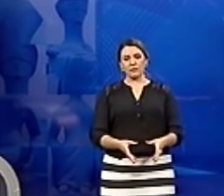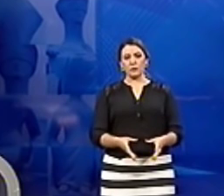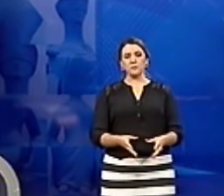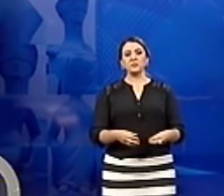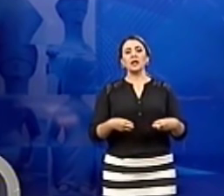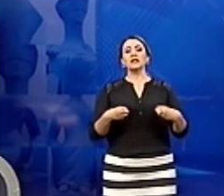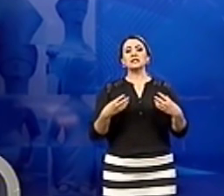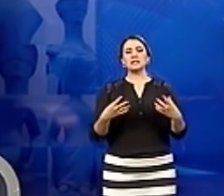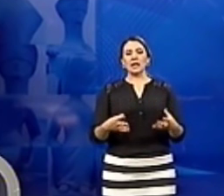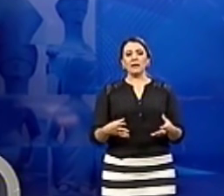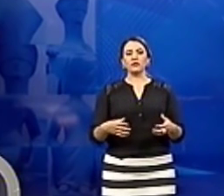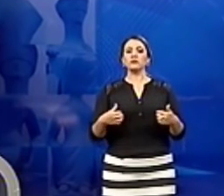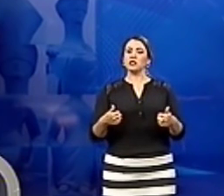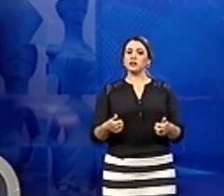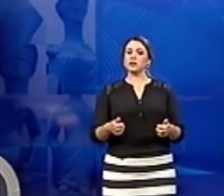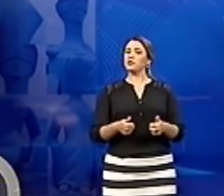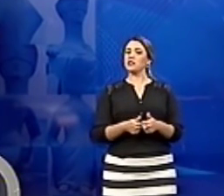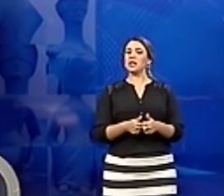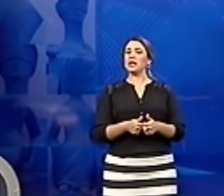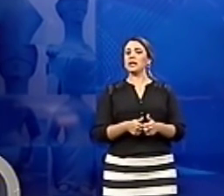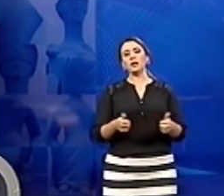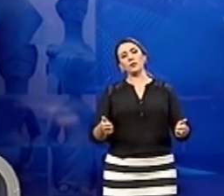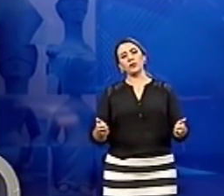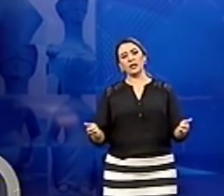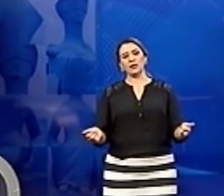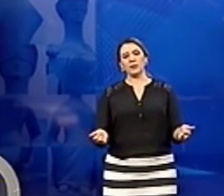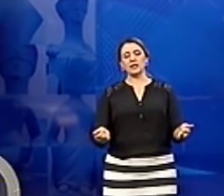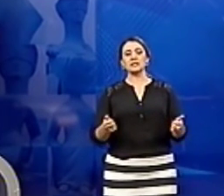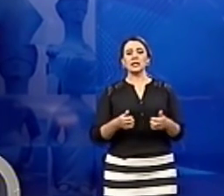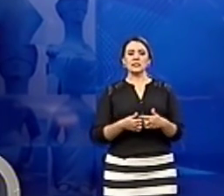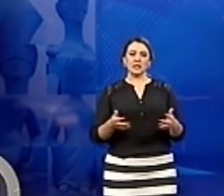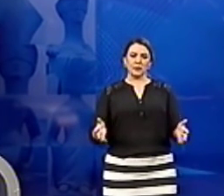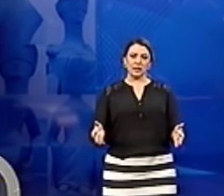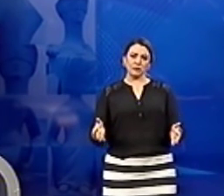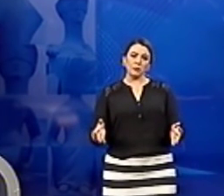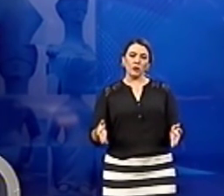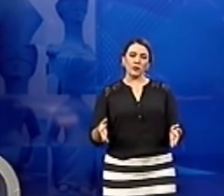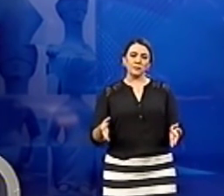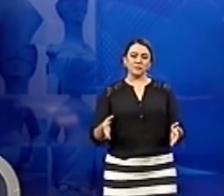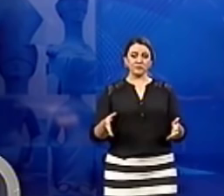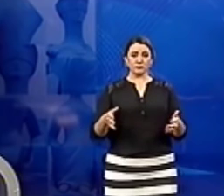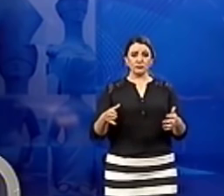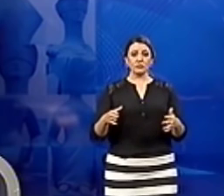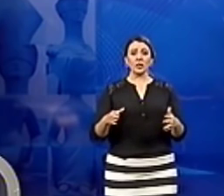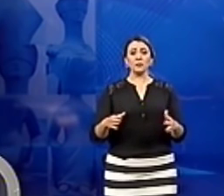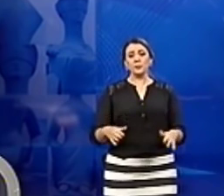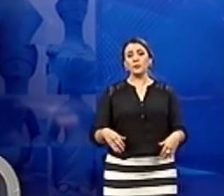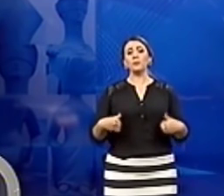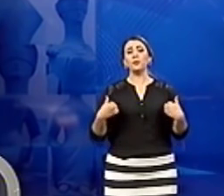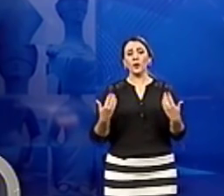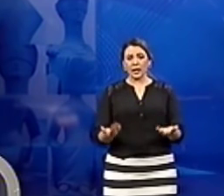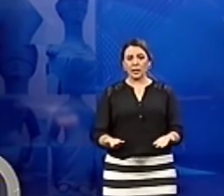estável. Estável no sentido de que ele não poderia mais ser mandado embora. Por que